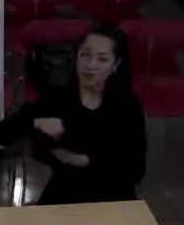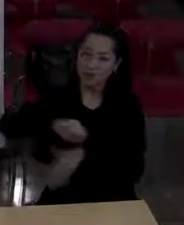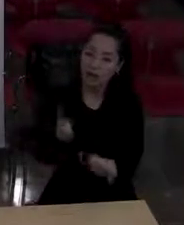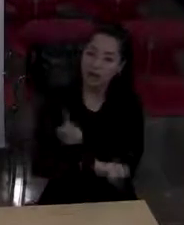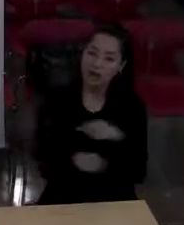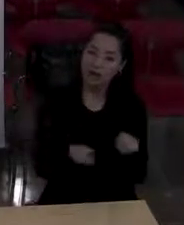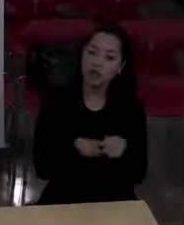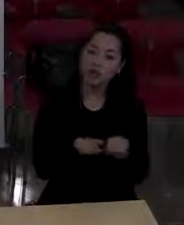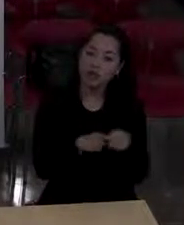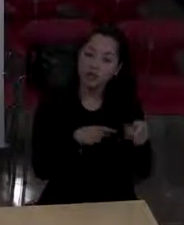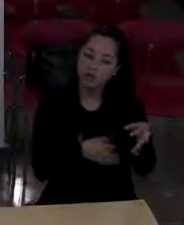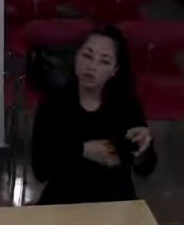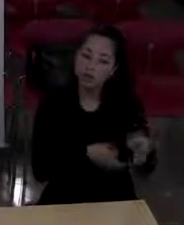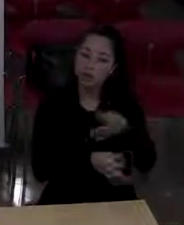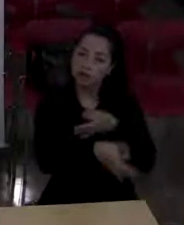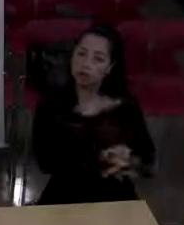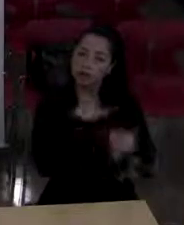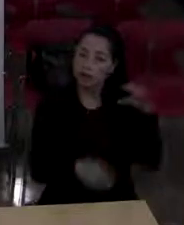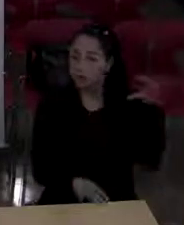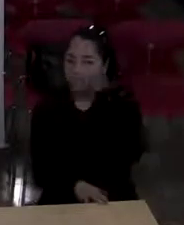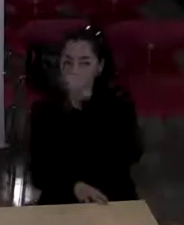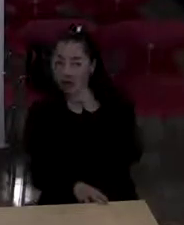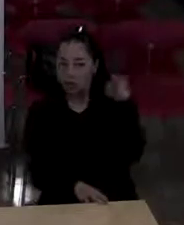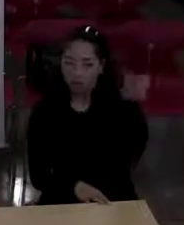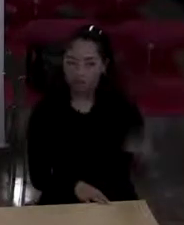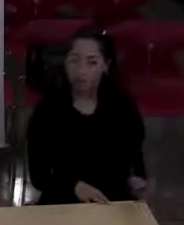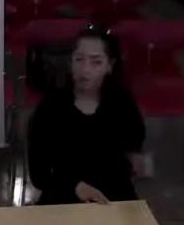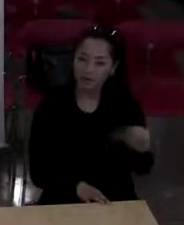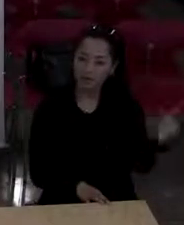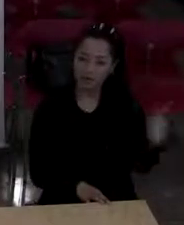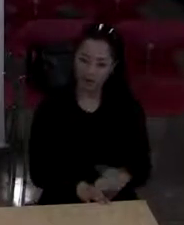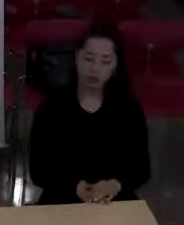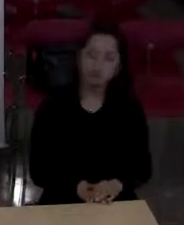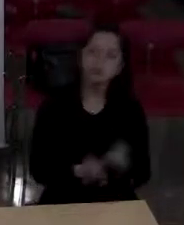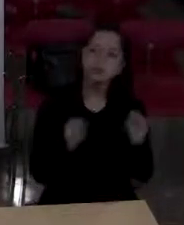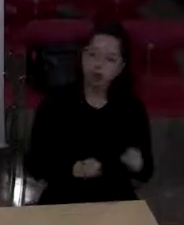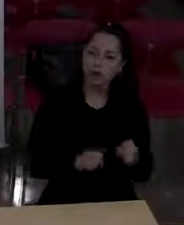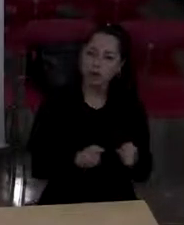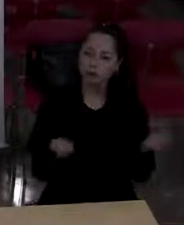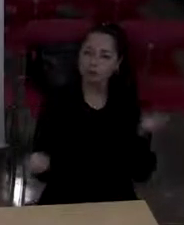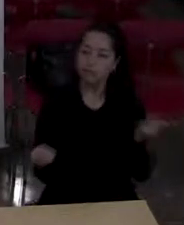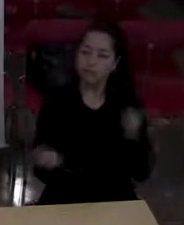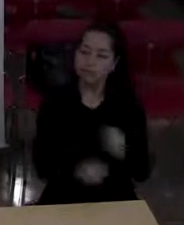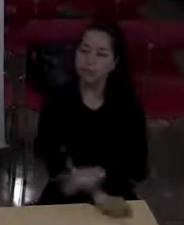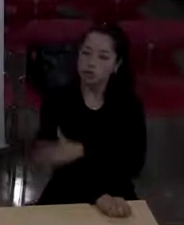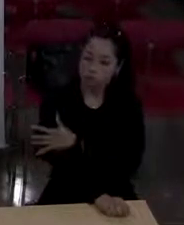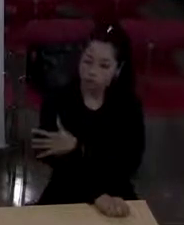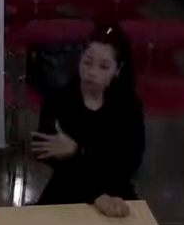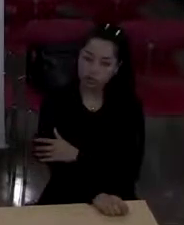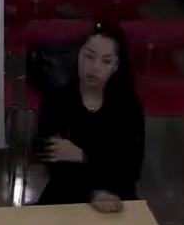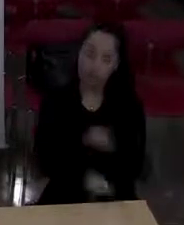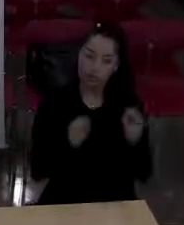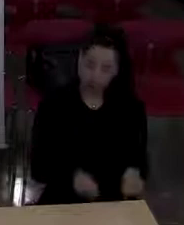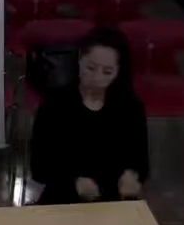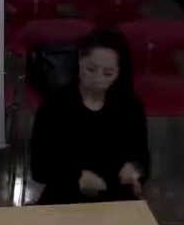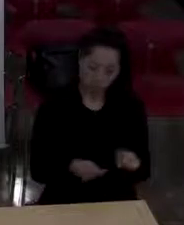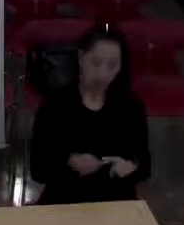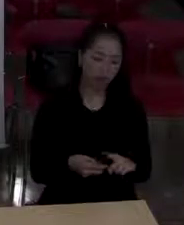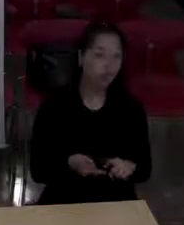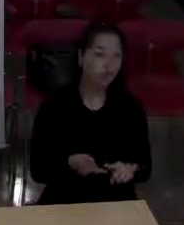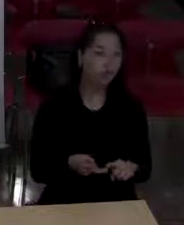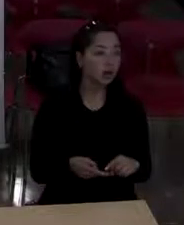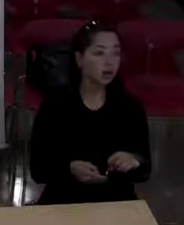4 años son capaces de entender y expresar y controlar las emociones. Regular pues sus emociones. Con esta última